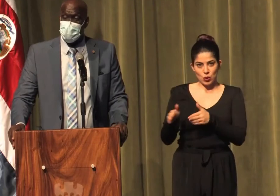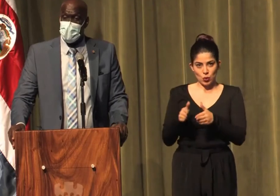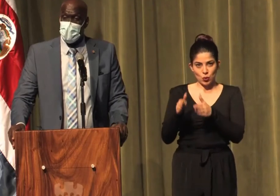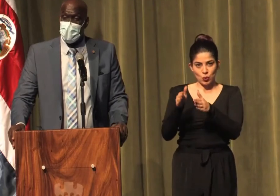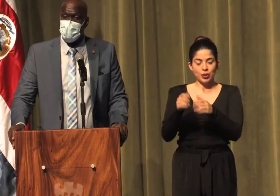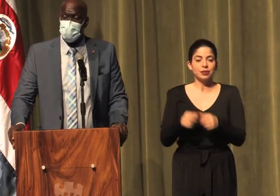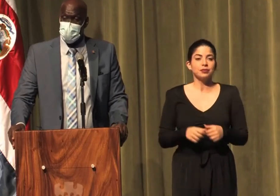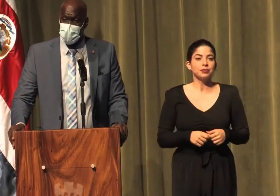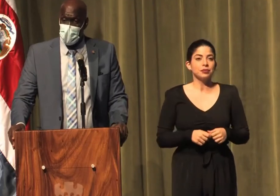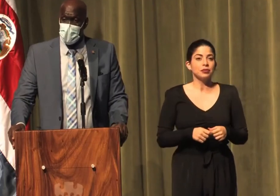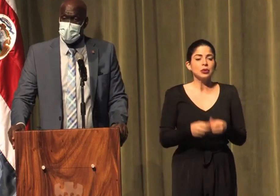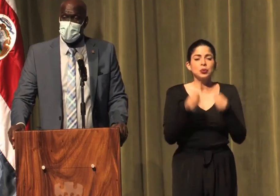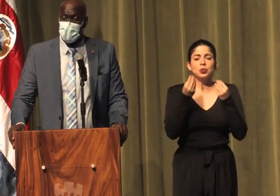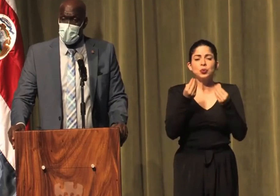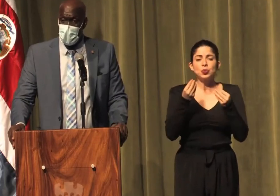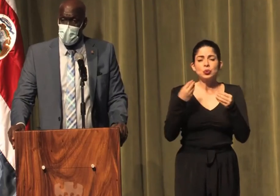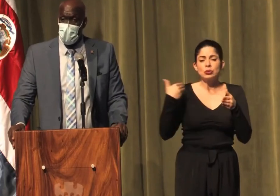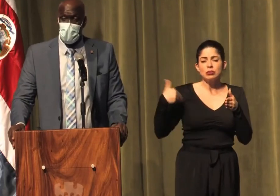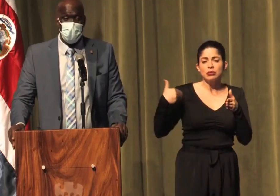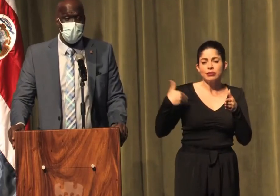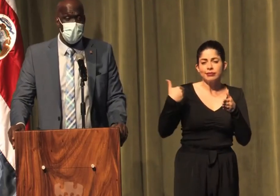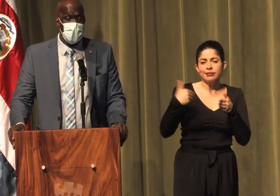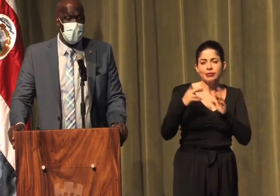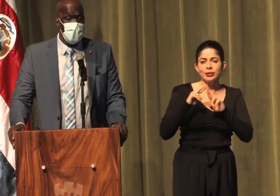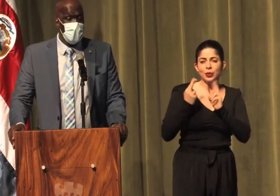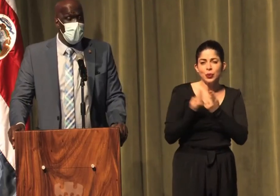muchas sesiones de trabajo,